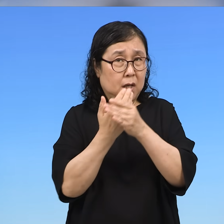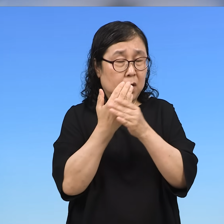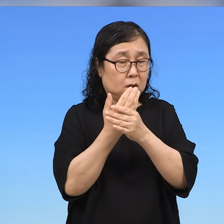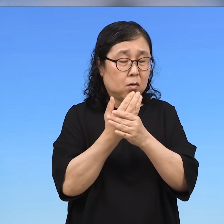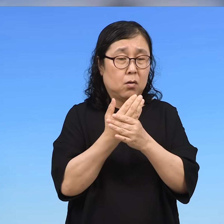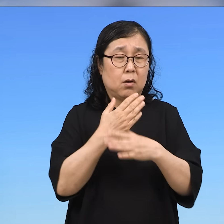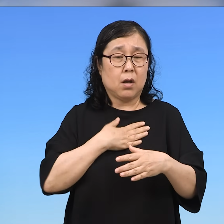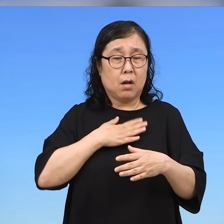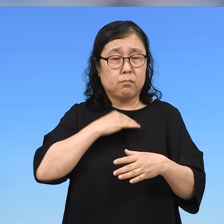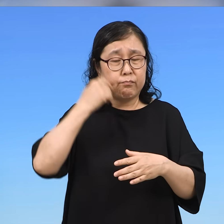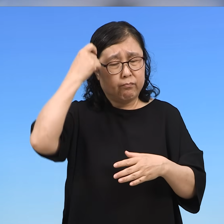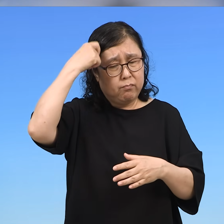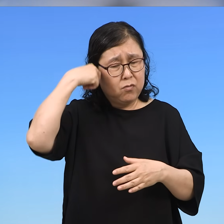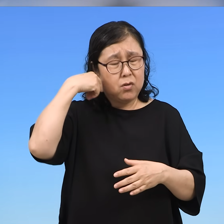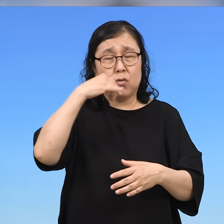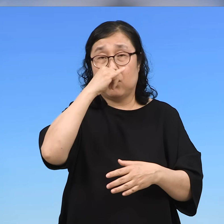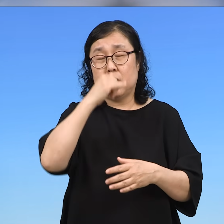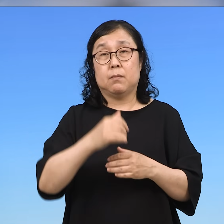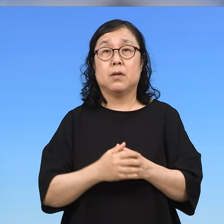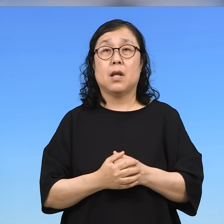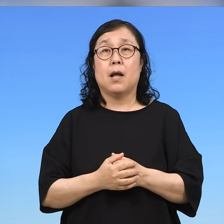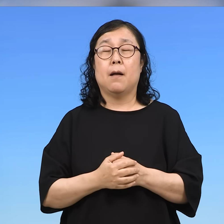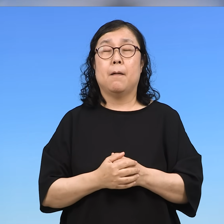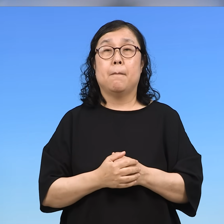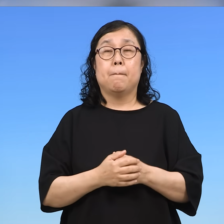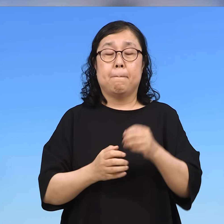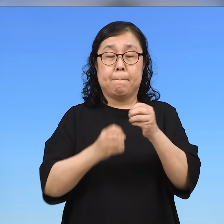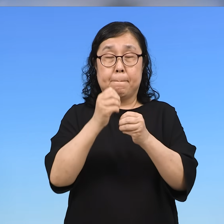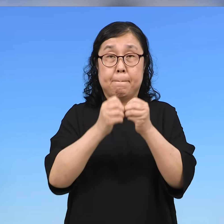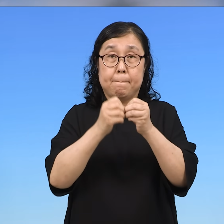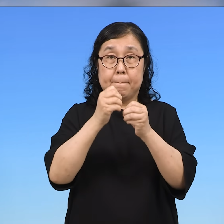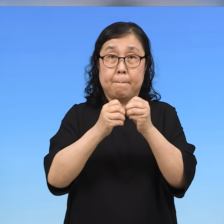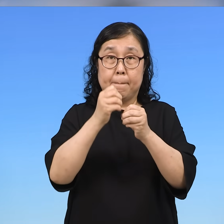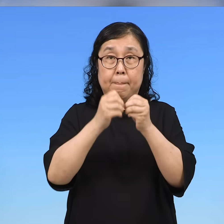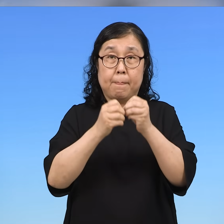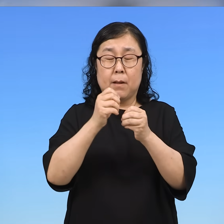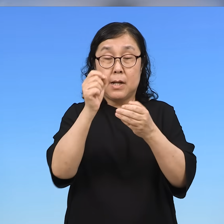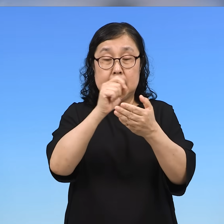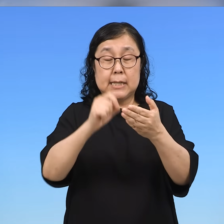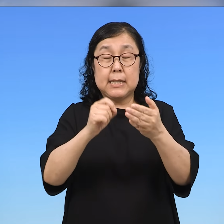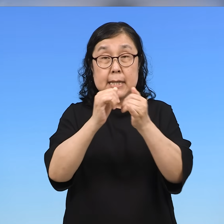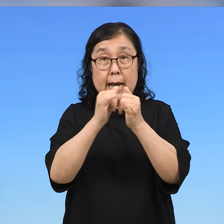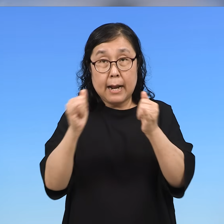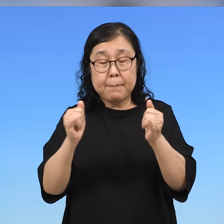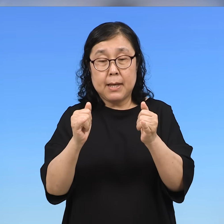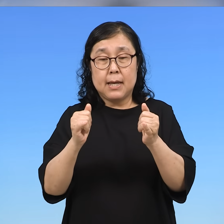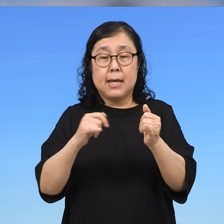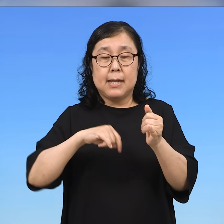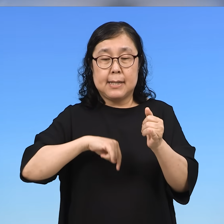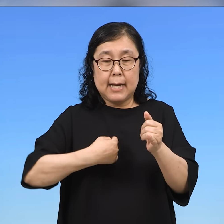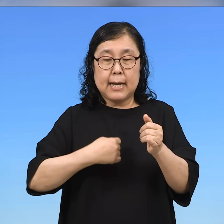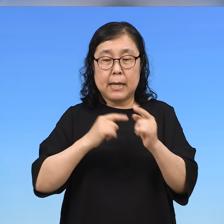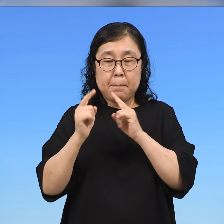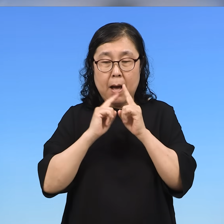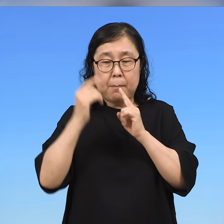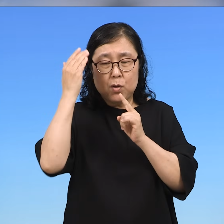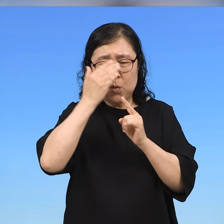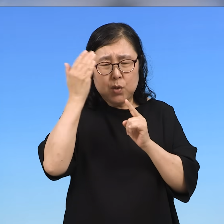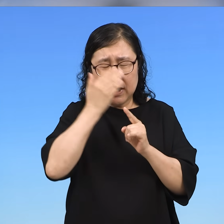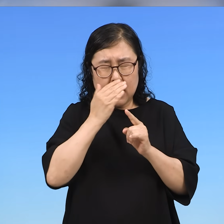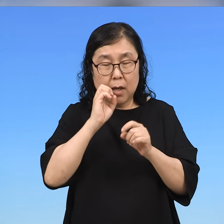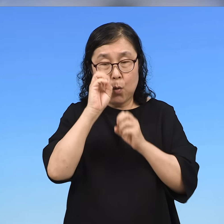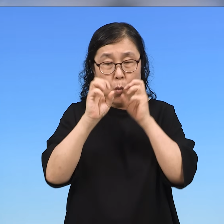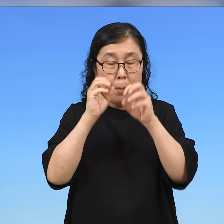많아지고 그런 걸 제가 느끼거든요. 이 시편 기자가 있는 그대로의 자기의 마음 상태를